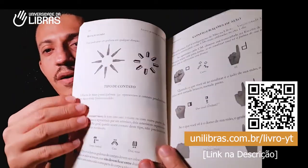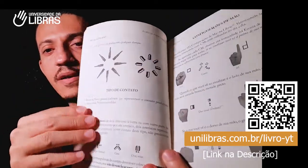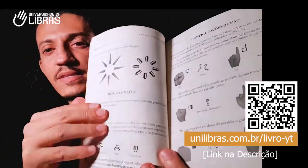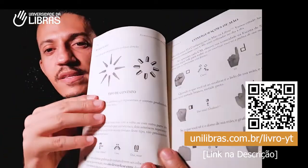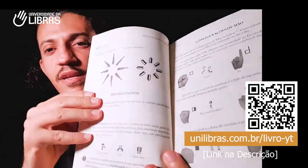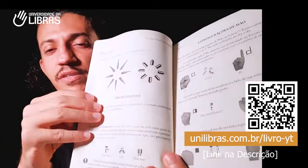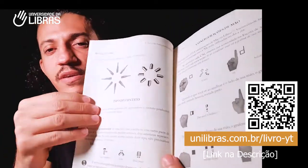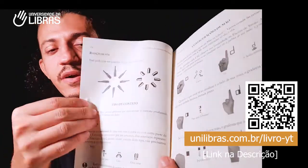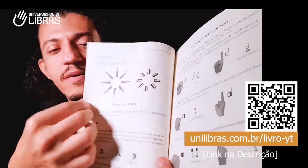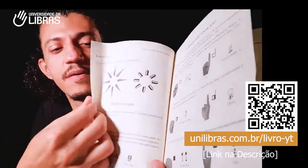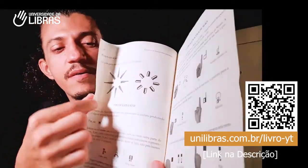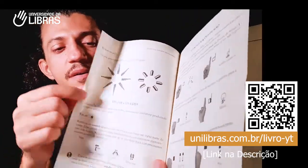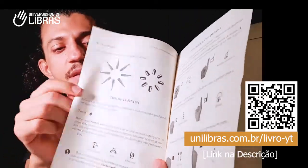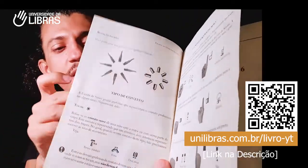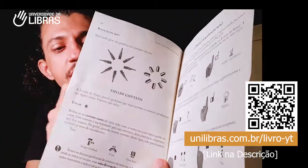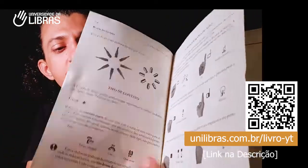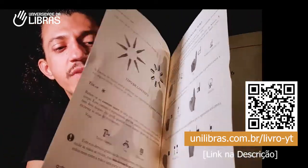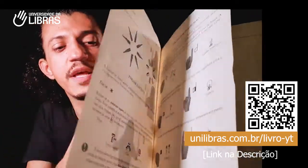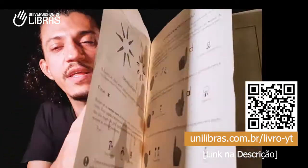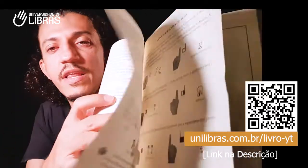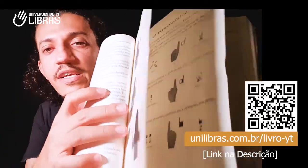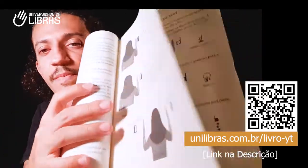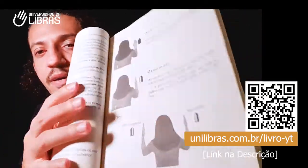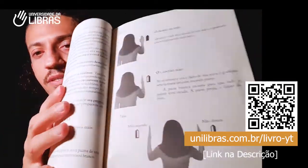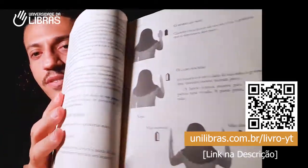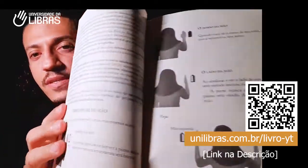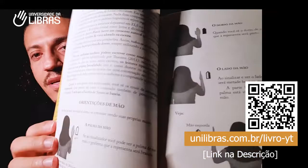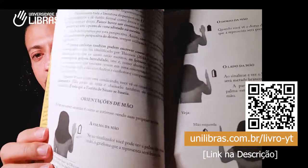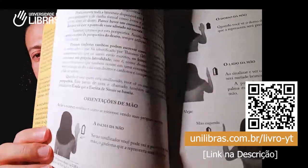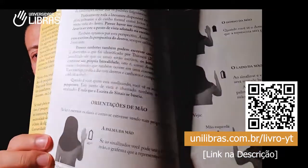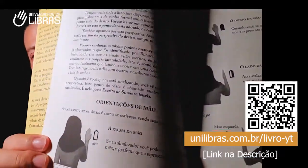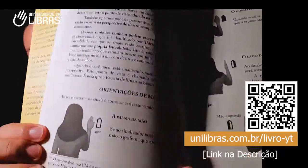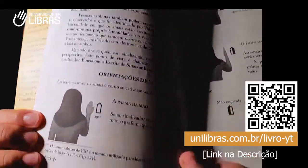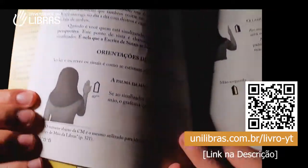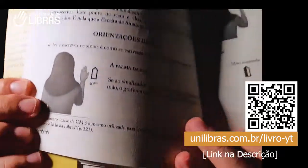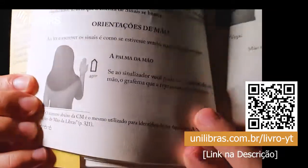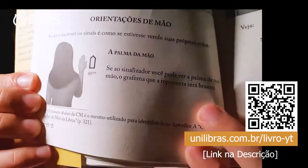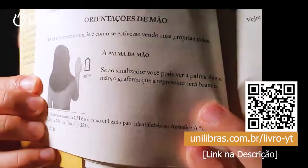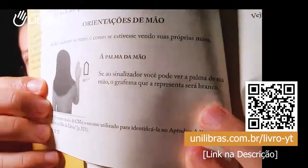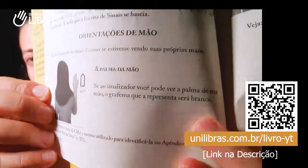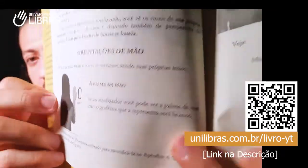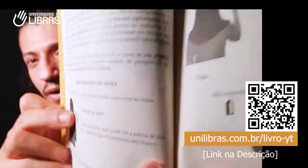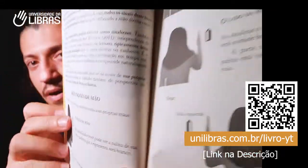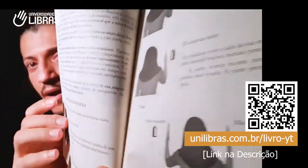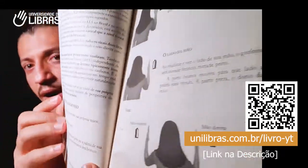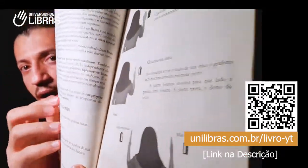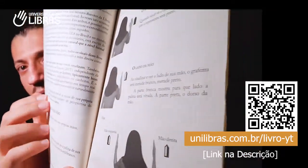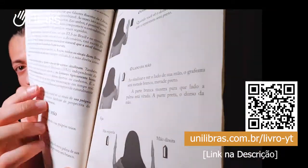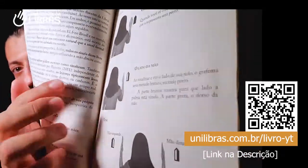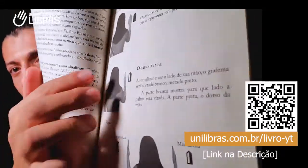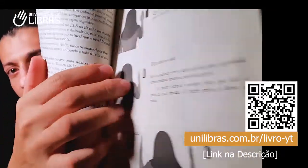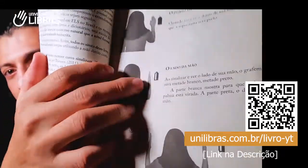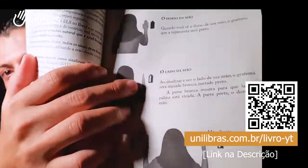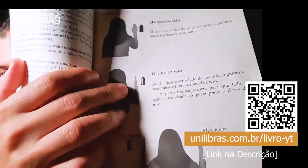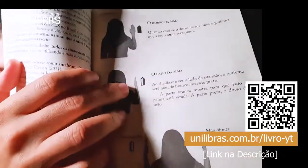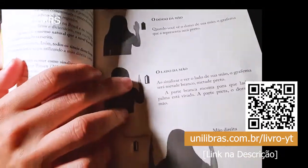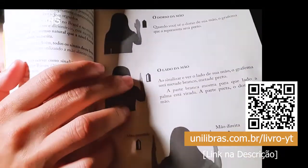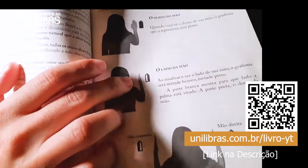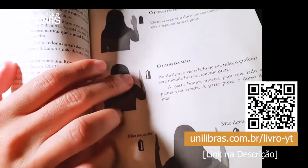nesse trecho já vou ter que transparente ao que ele explicou aqui ó a mão quando é fica de